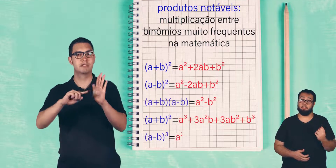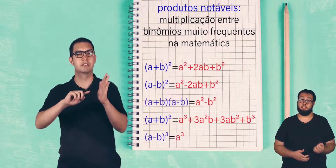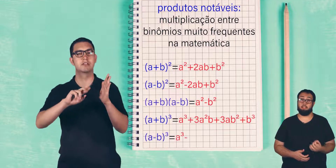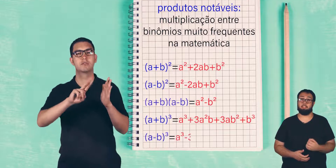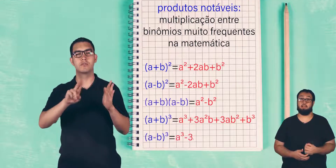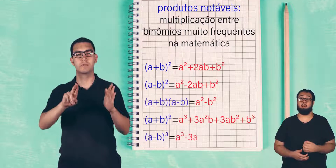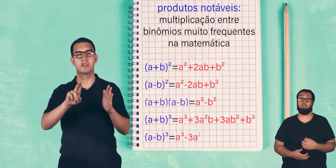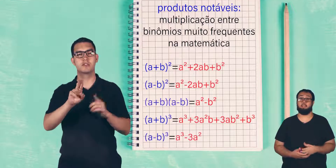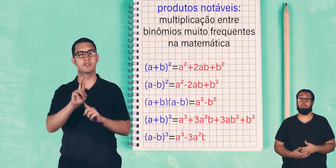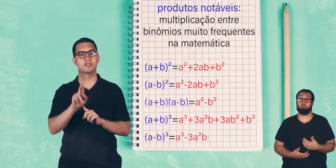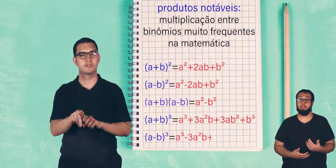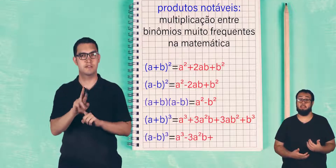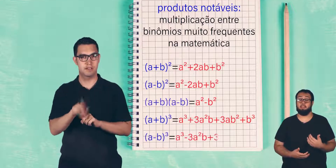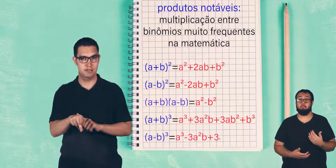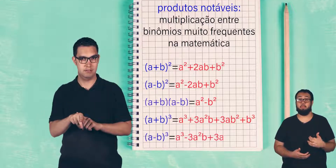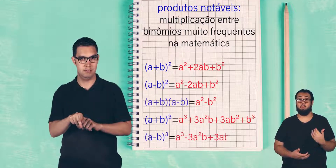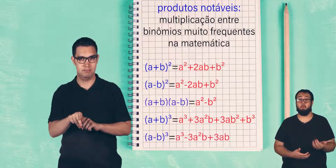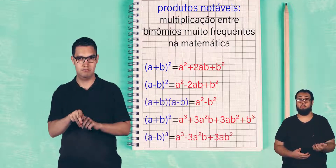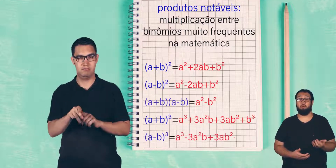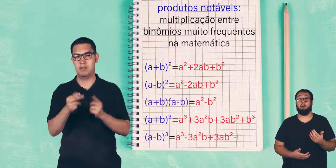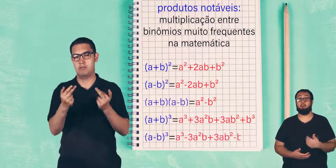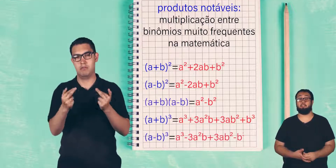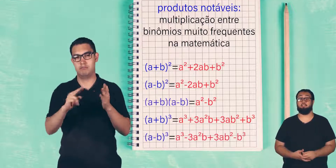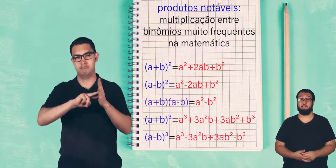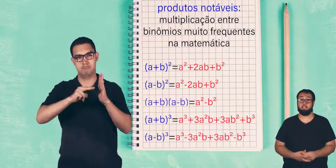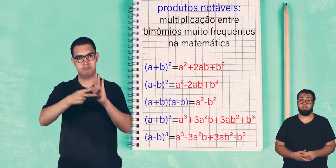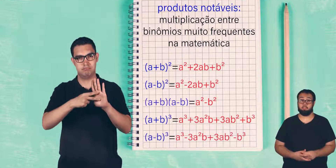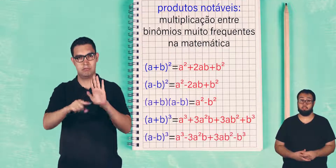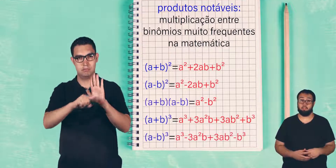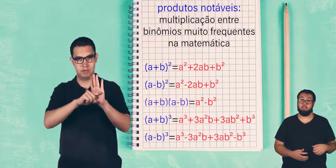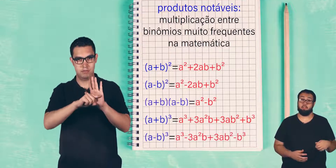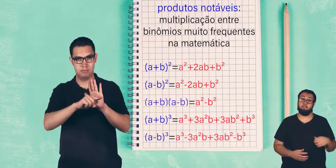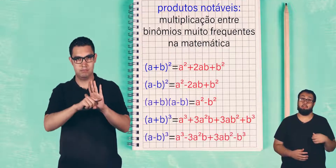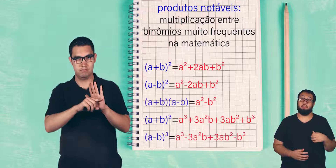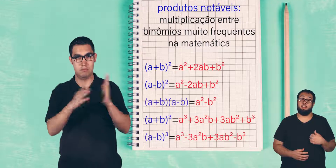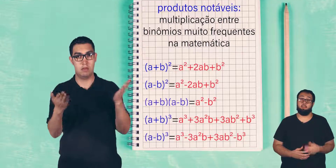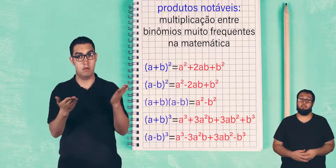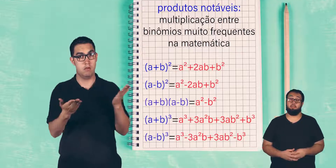os termos 3a² e b ao cubo agora são negativos.